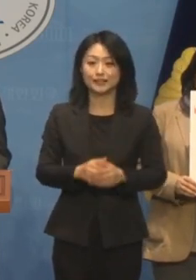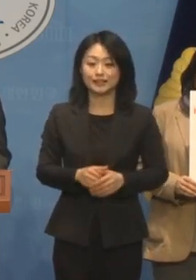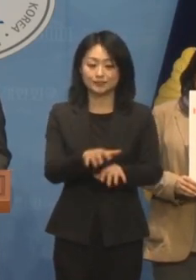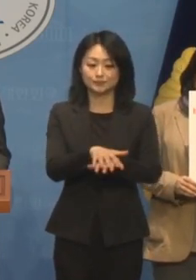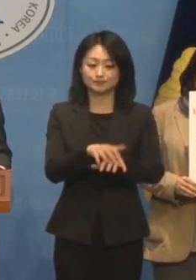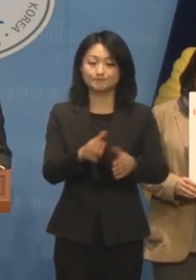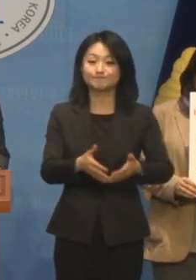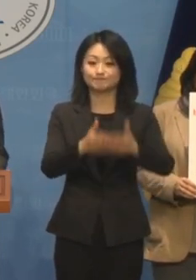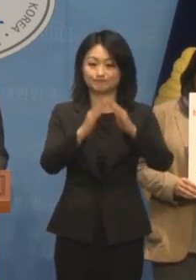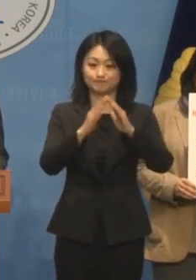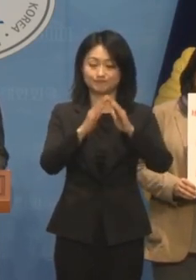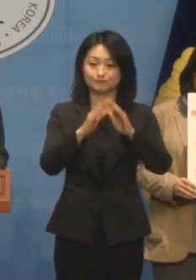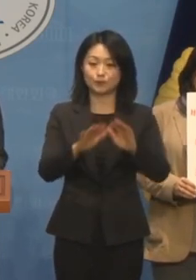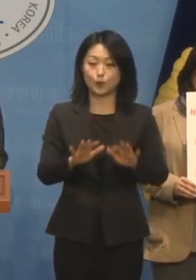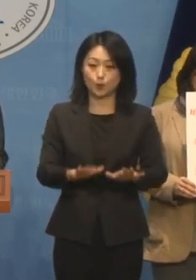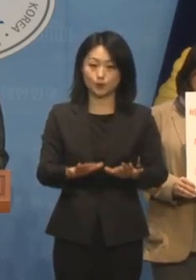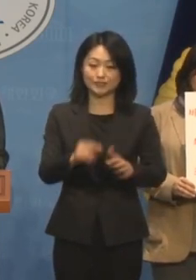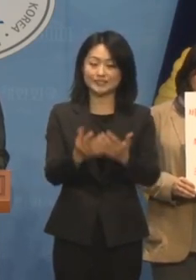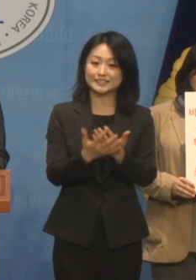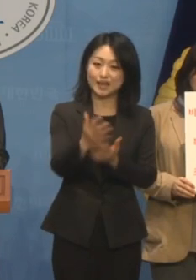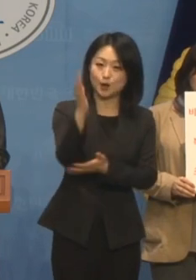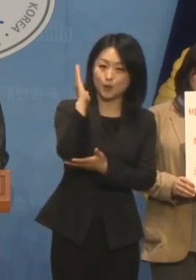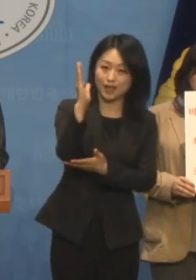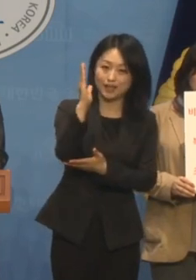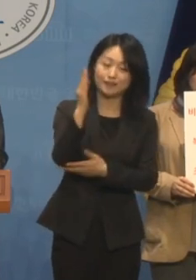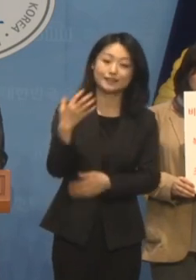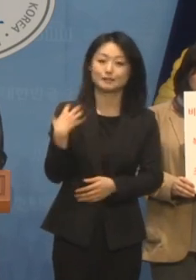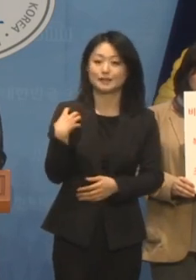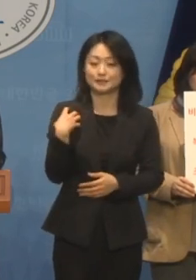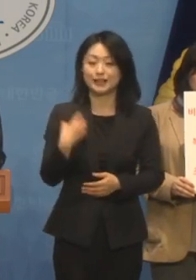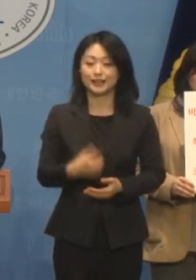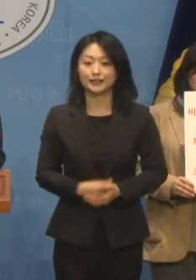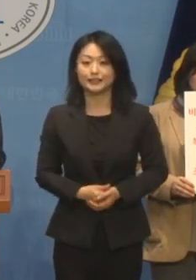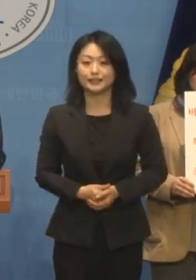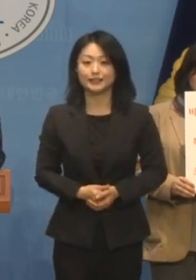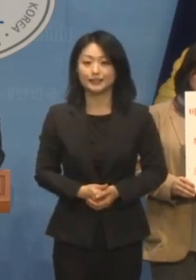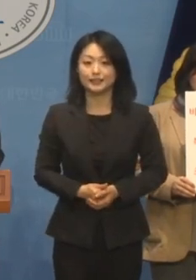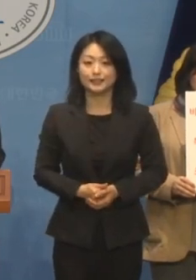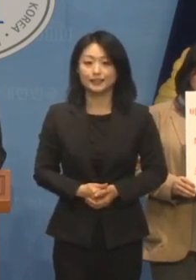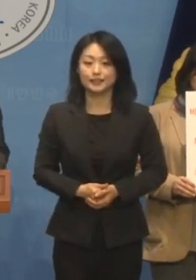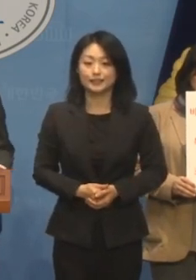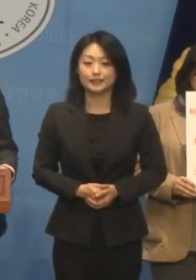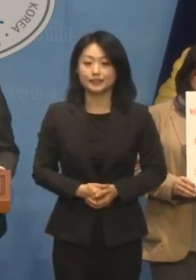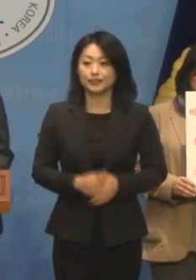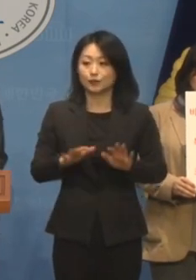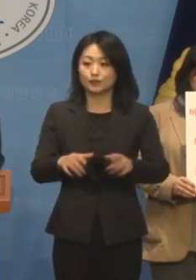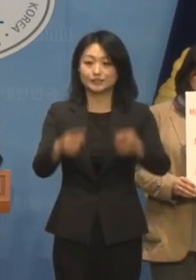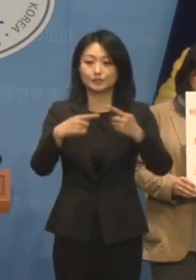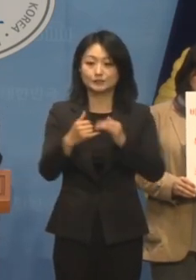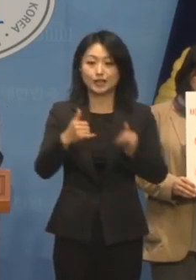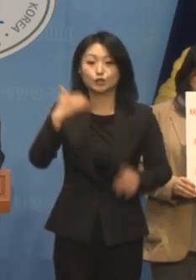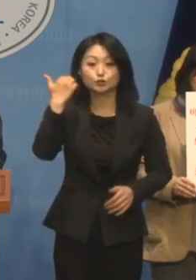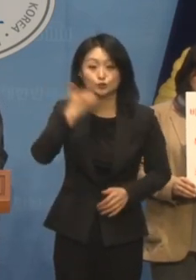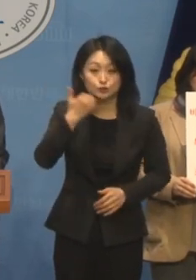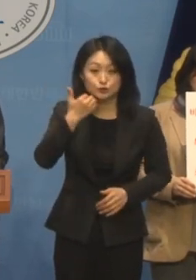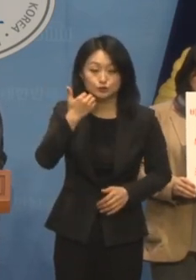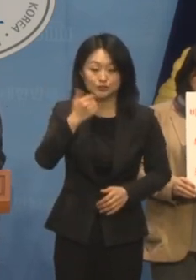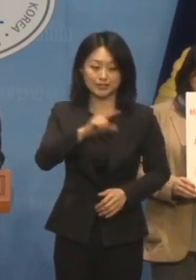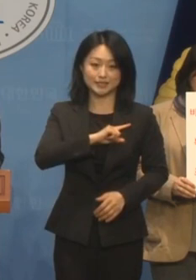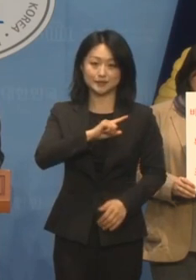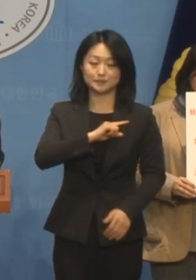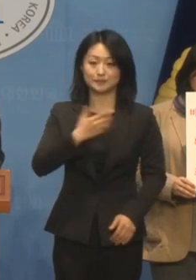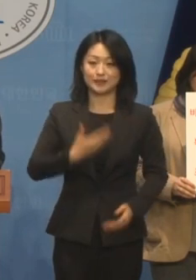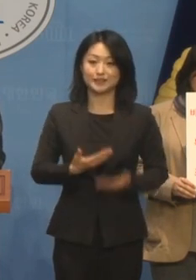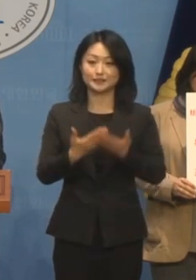구성을 했습니다. 그래서 오늘 기자회견을 지금 진행하게 됐고요. 저희 오늘 참석하신 분들 간단하게 좀